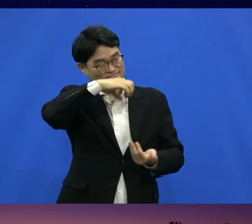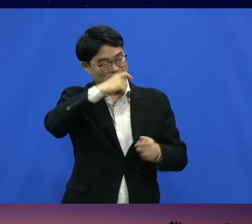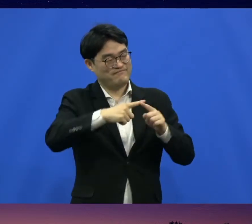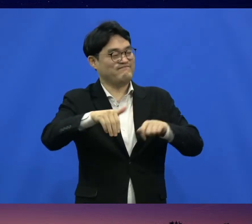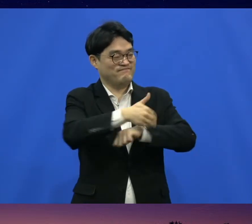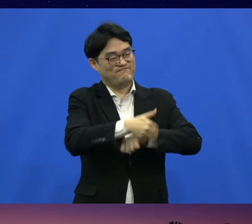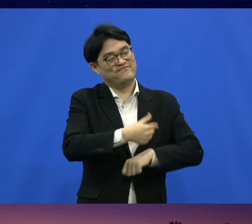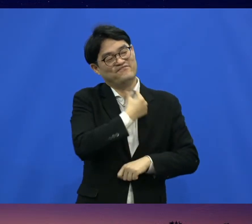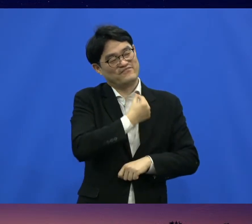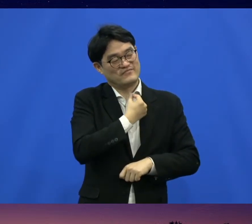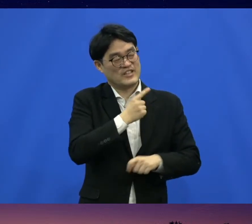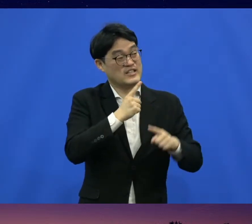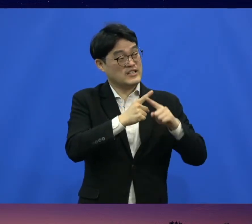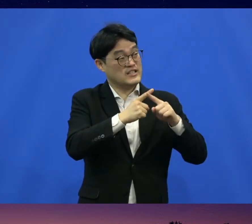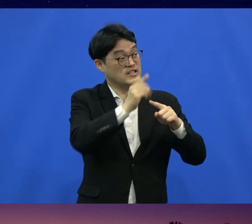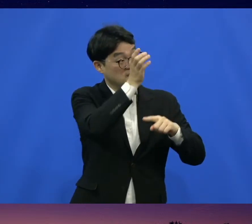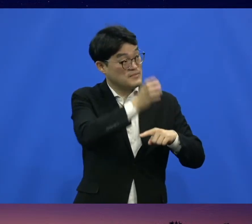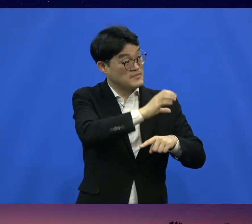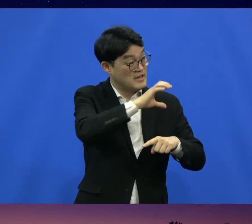구태여 내가 그걸 할 이유가 있느냐?